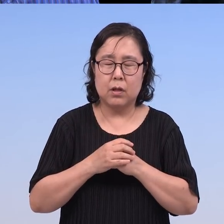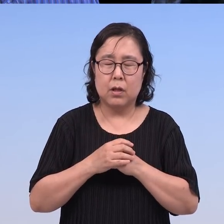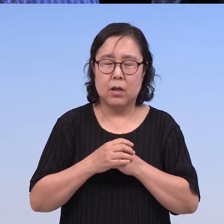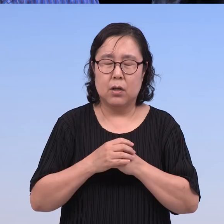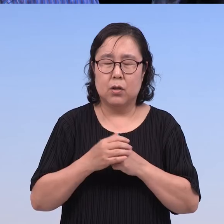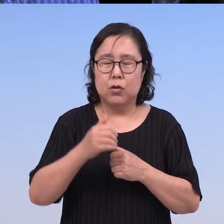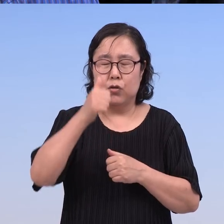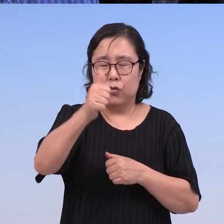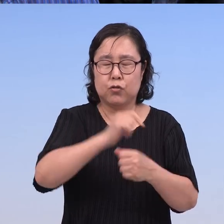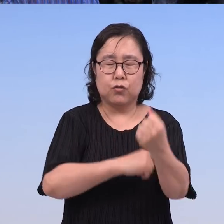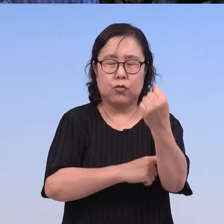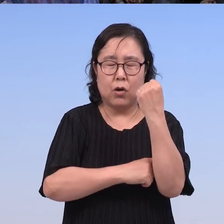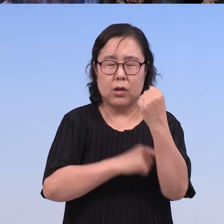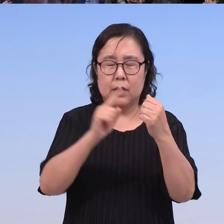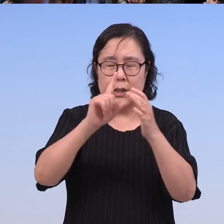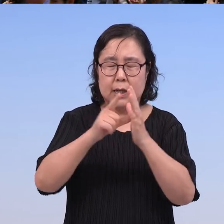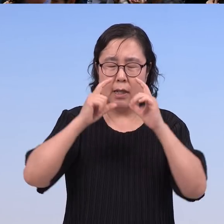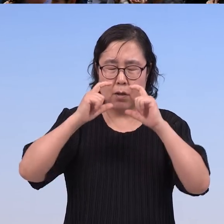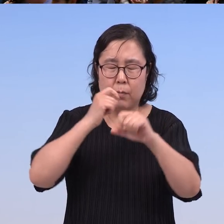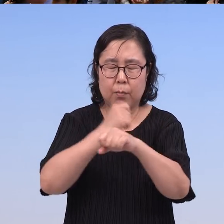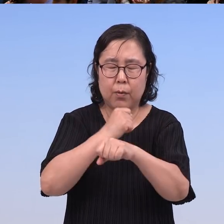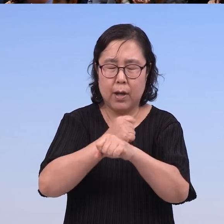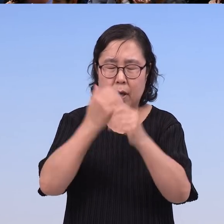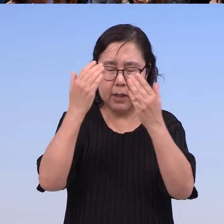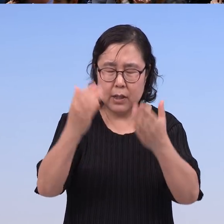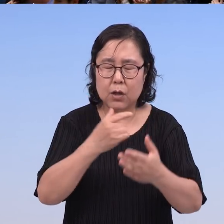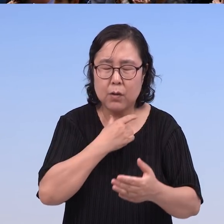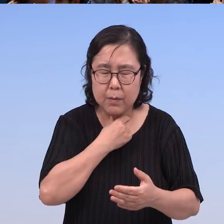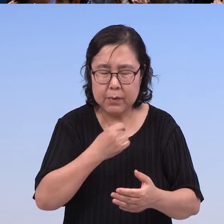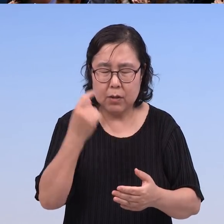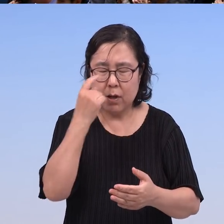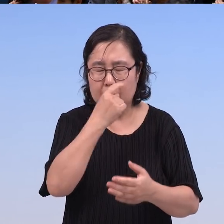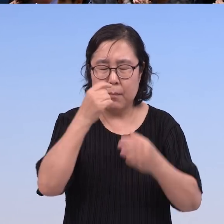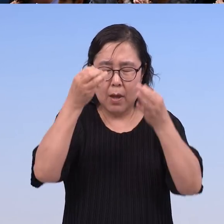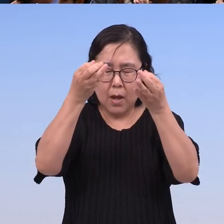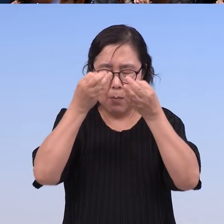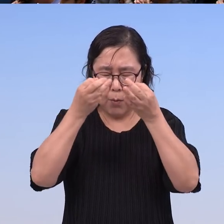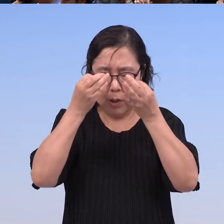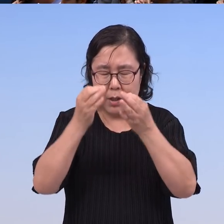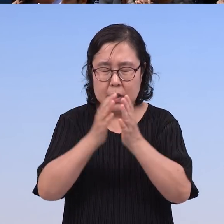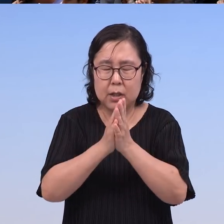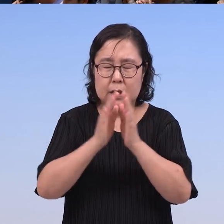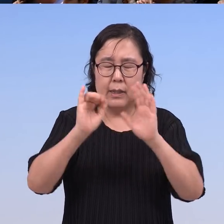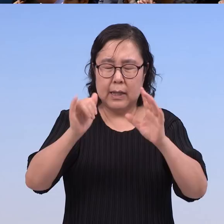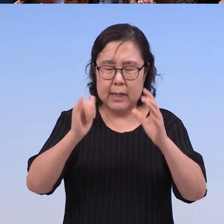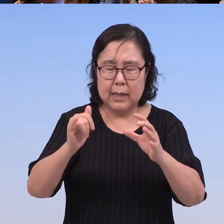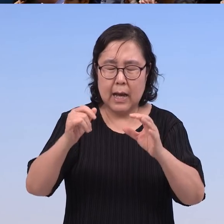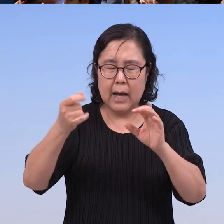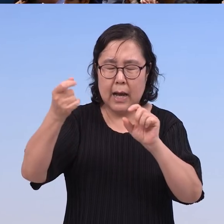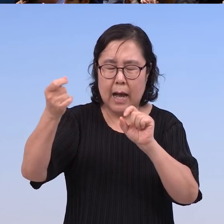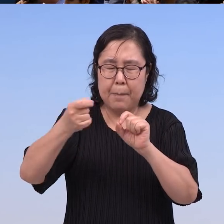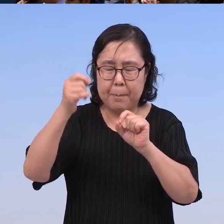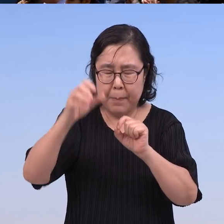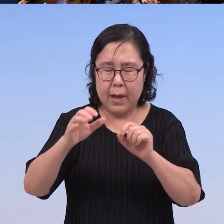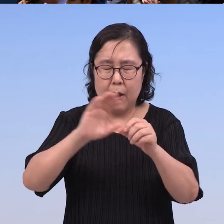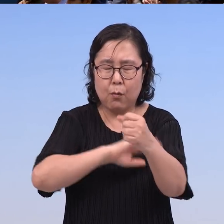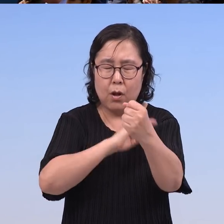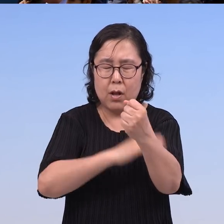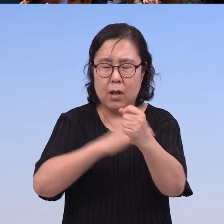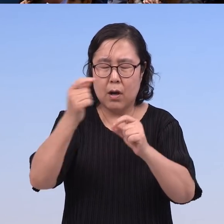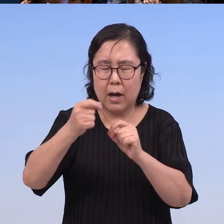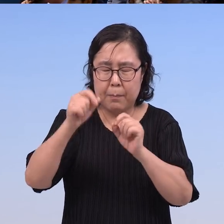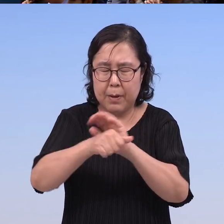주권한 이 시간 선포해 드리기 원합니다. 눈앞에 보이는 세상 왕의 권력 앞에